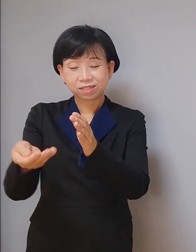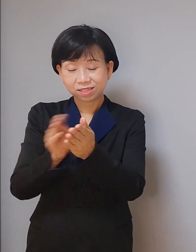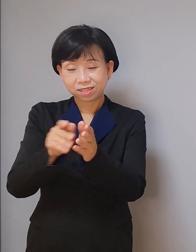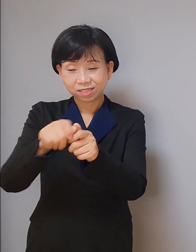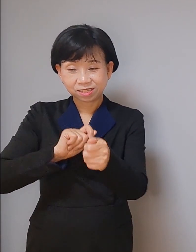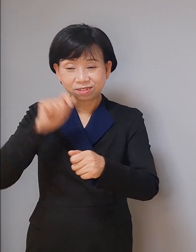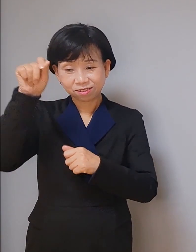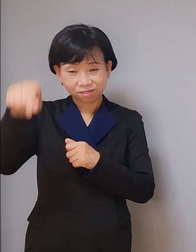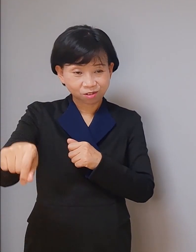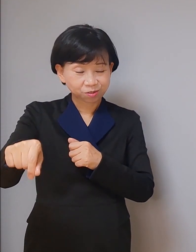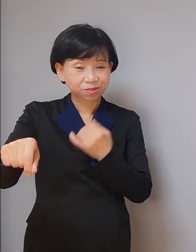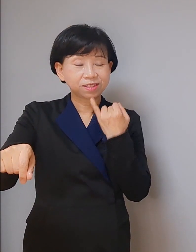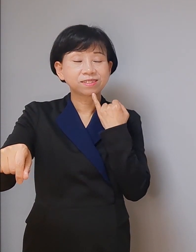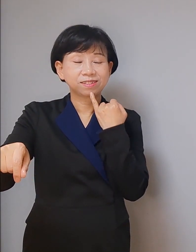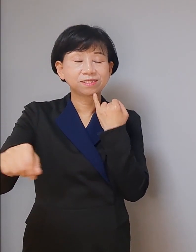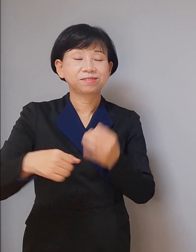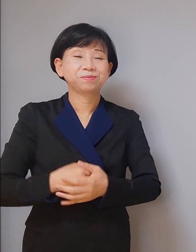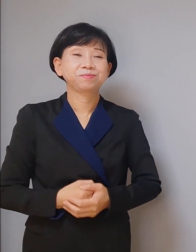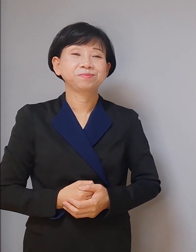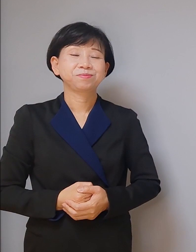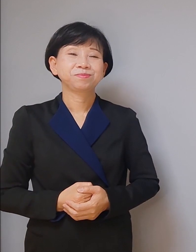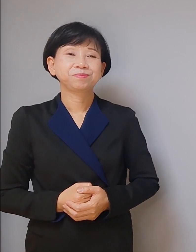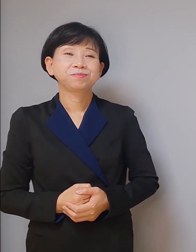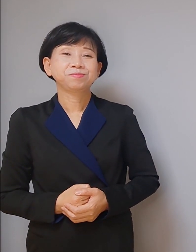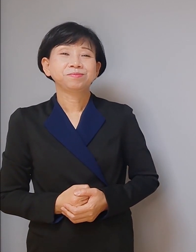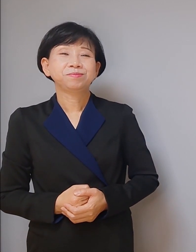목회자들에게 드리셔도 되겠습니다.